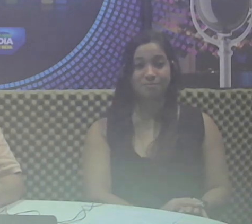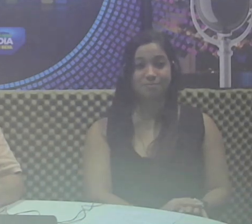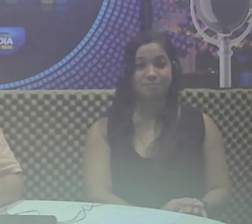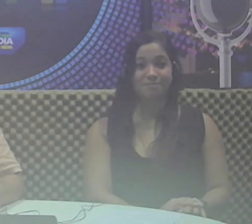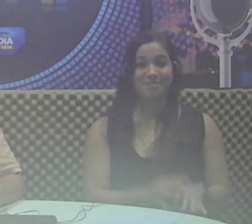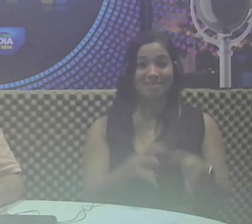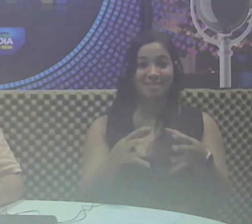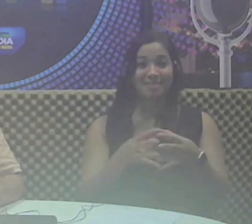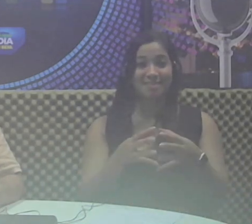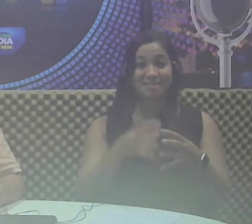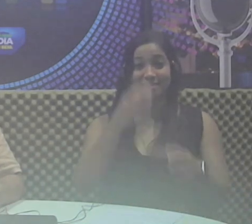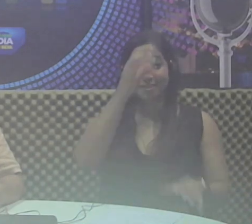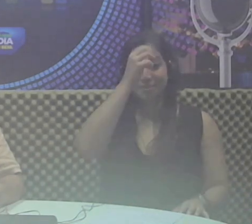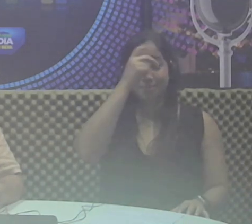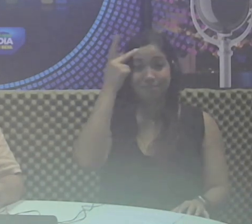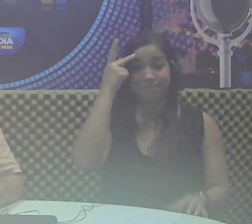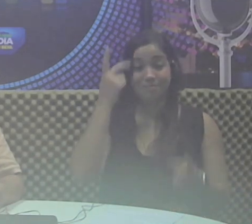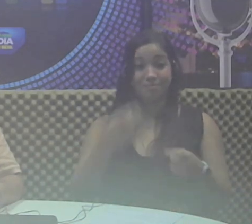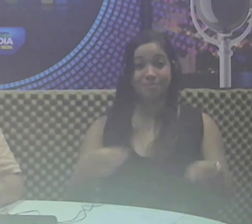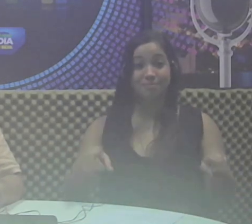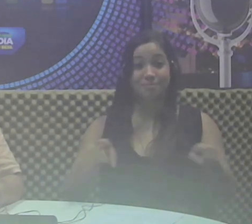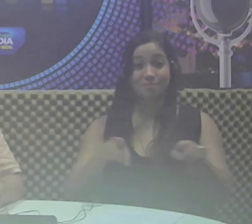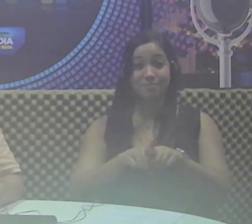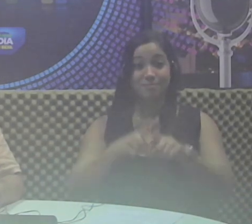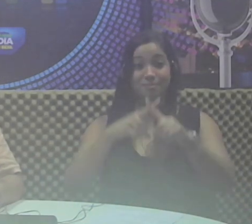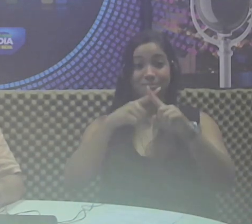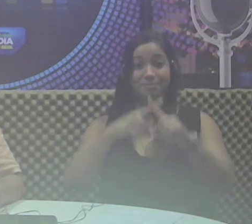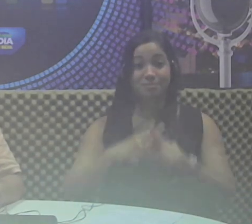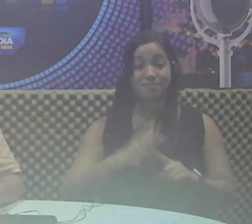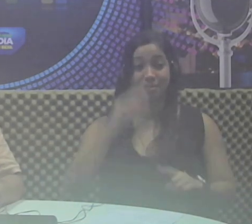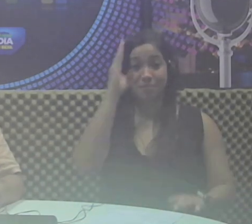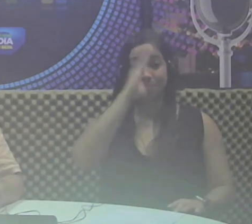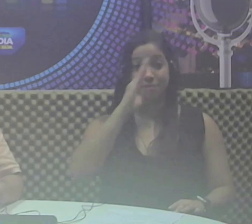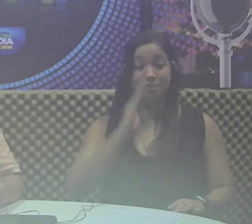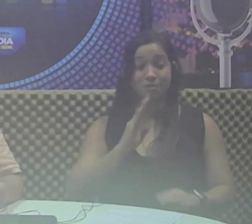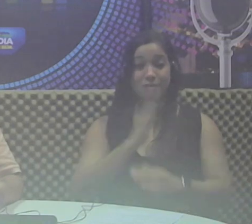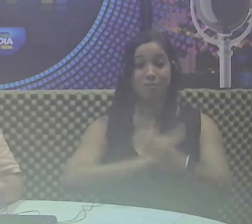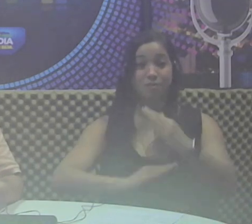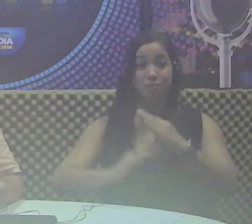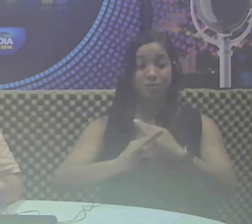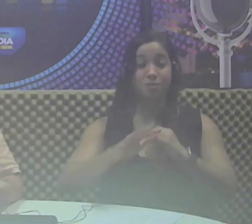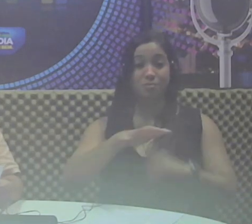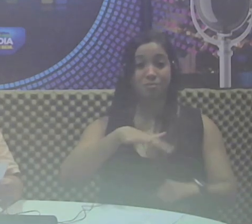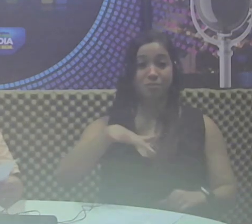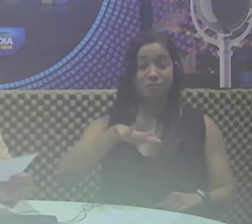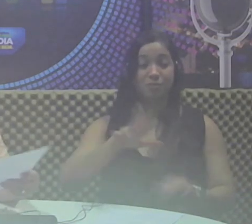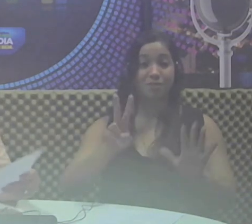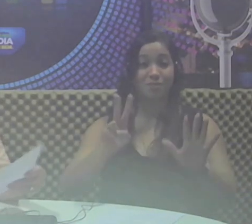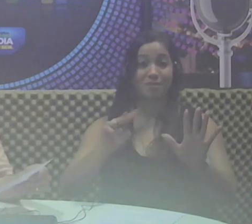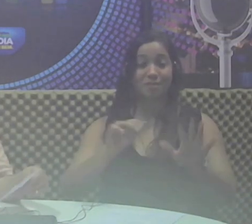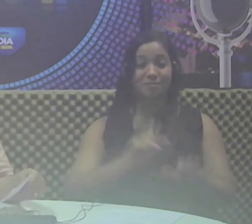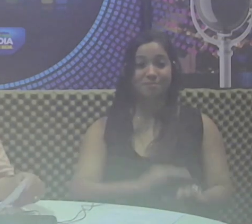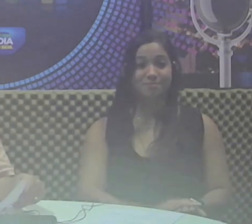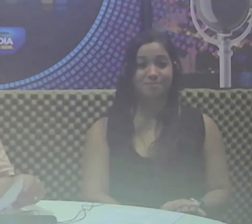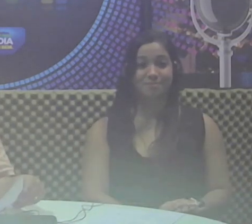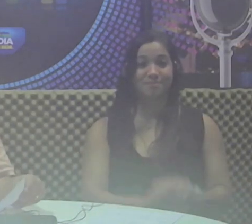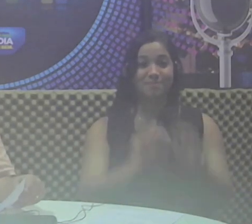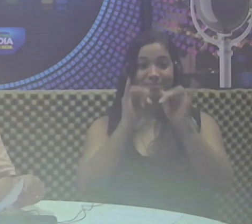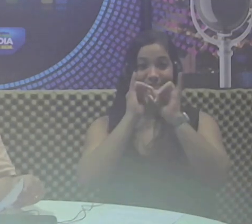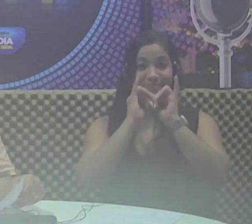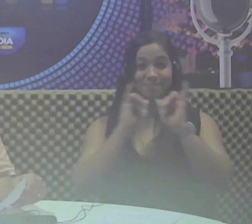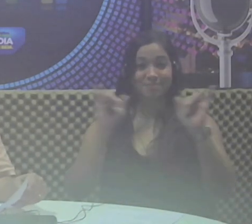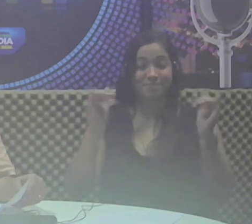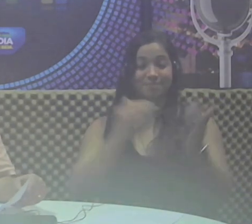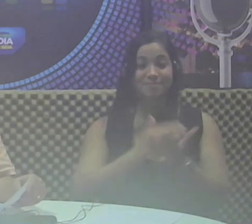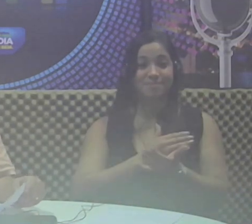Equipe da Prefeitura e parceiro disputa Campeonato Brasileiro de Judô Regional neste fim de semana. Essas e